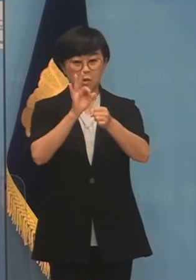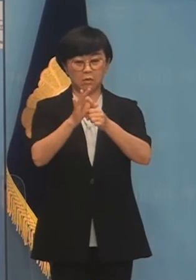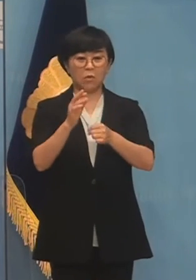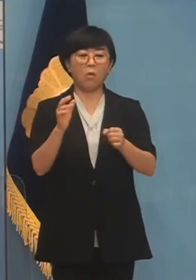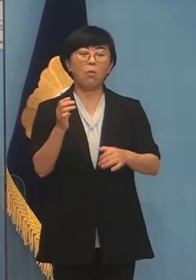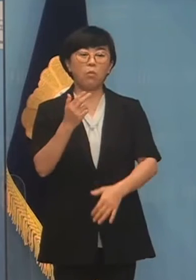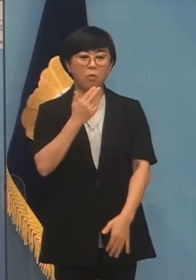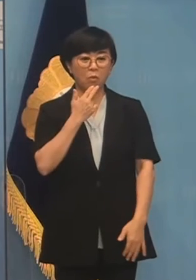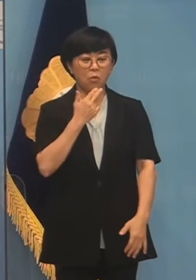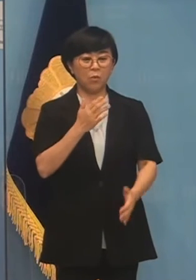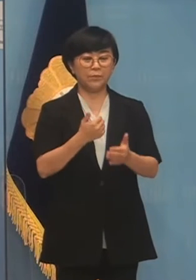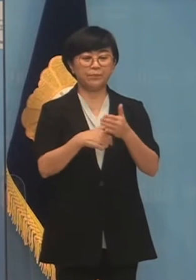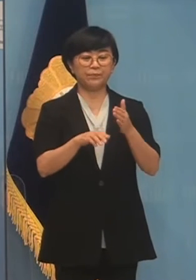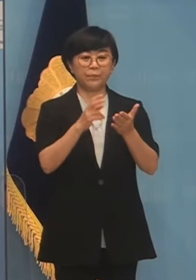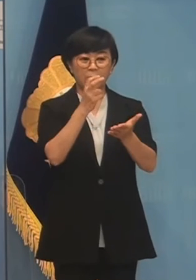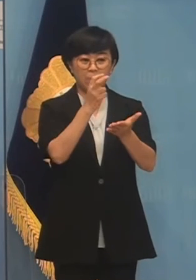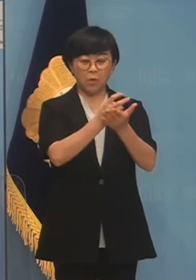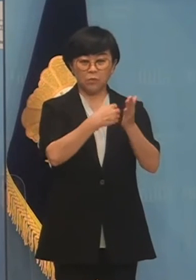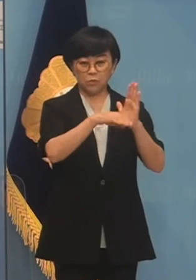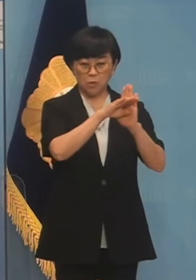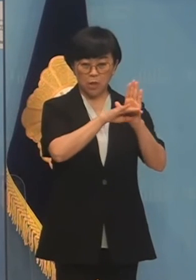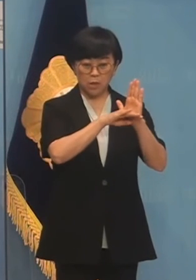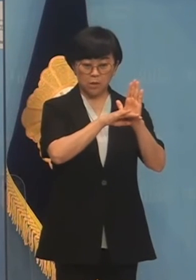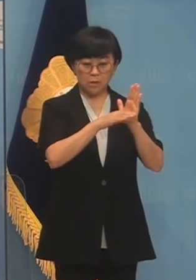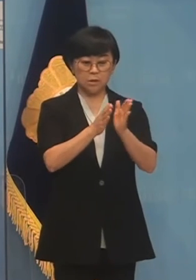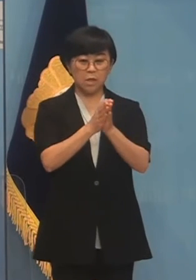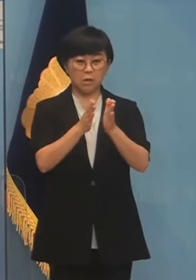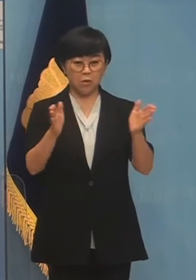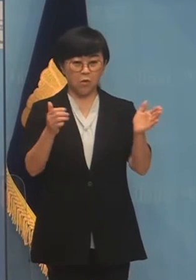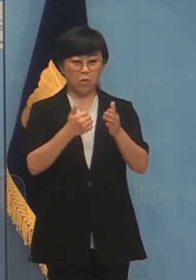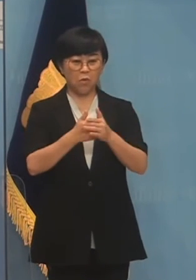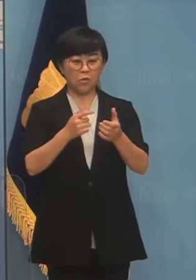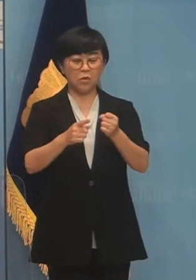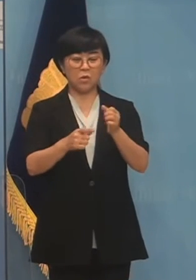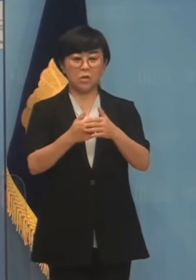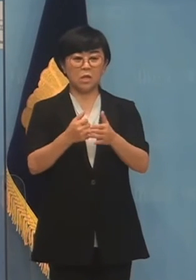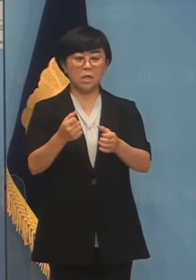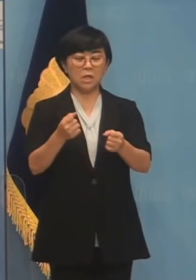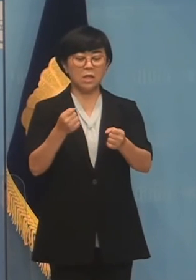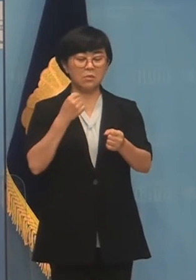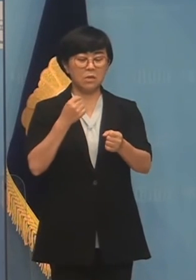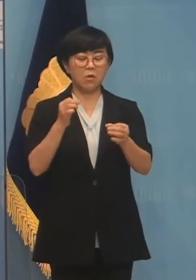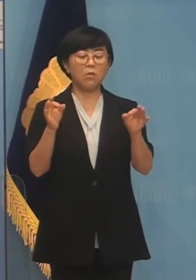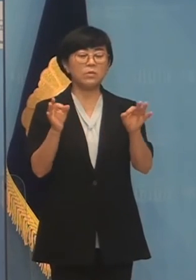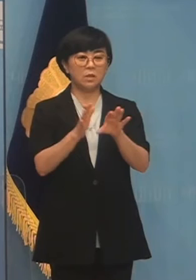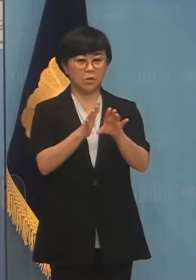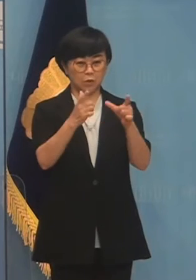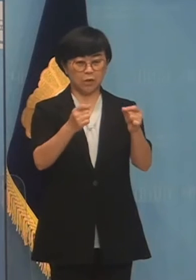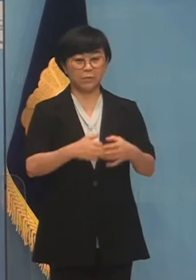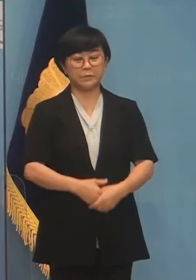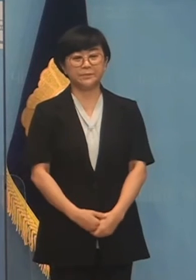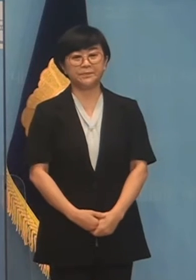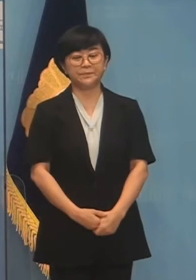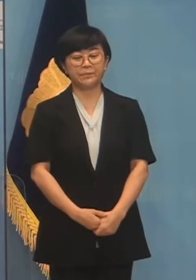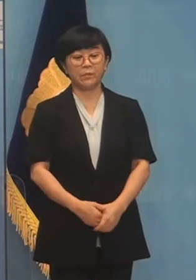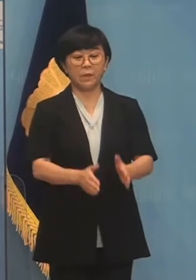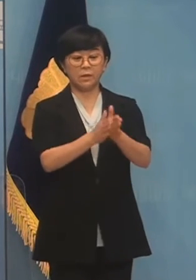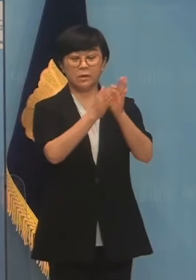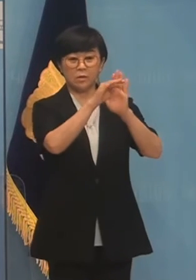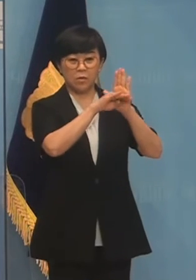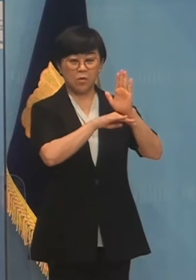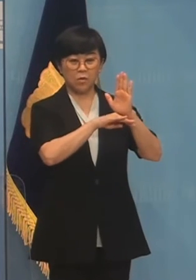없으며 사실상 법 조항을 시행령으로 무력화시킨 것과 다름없습니다. 시행령에